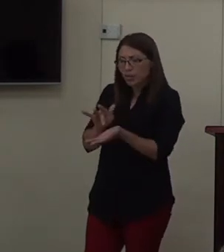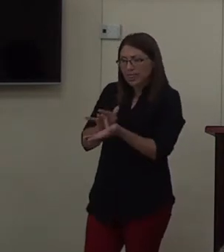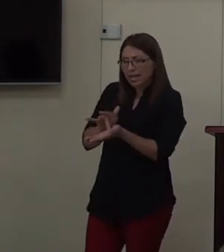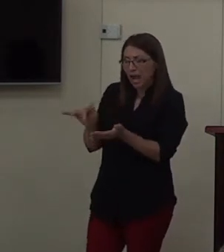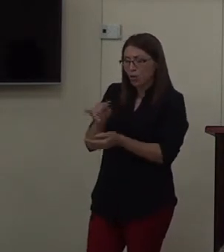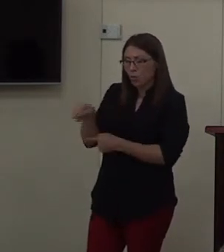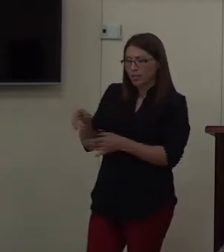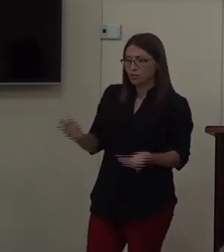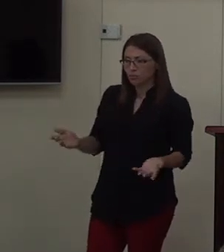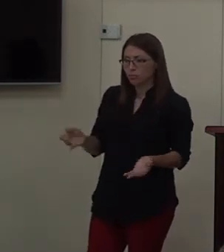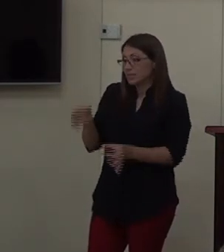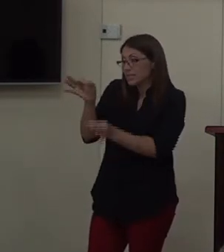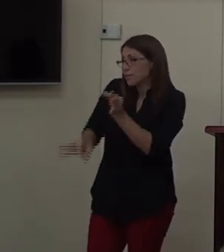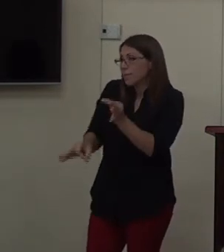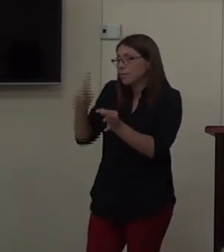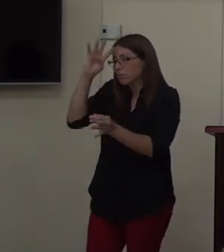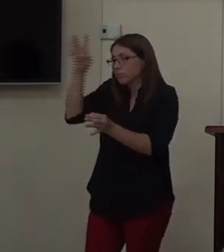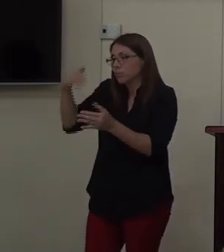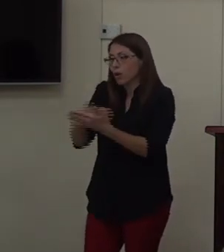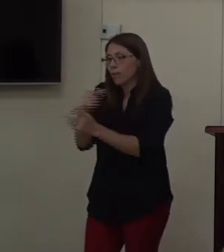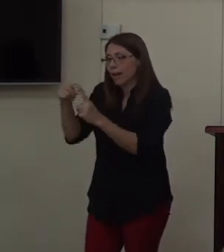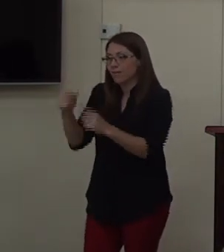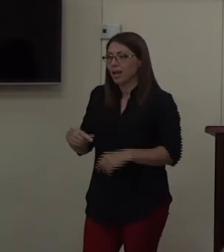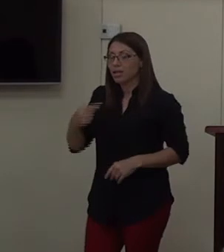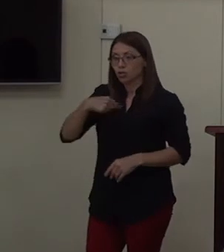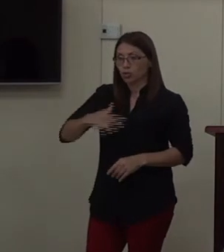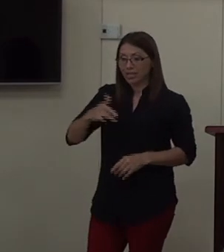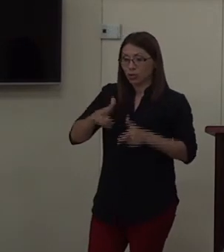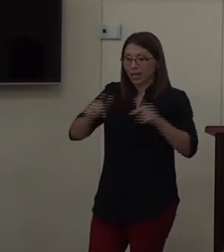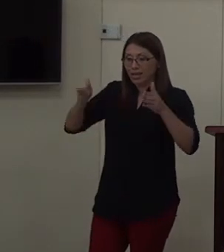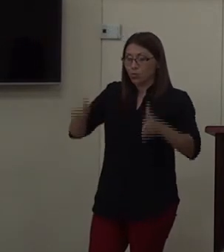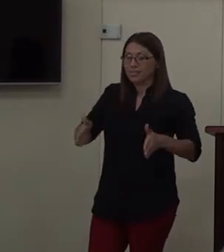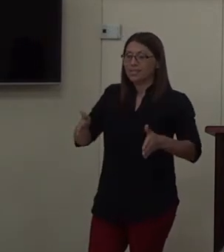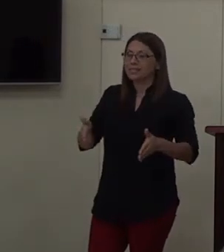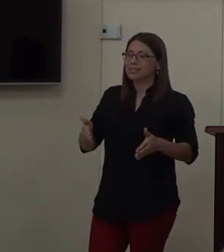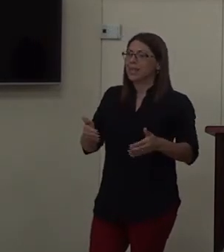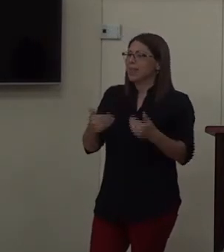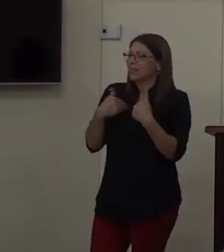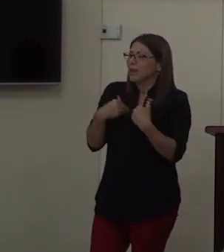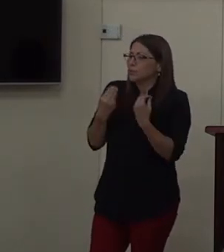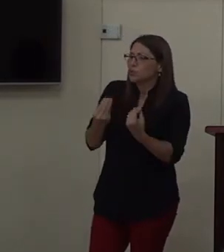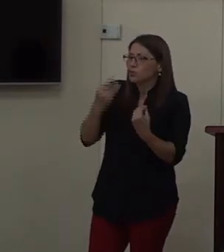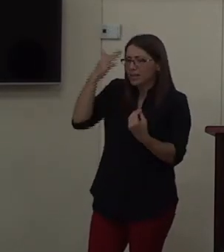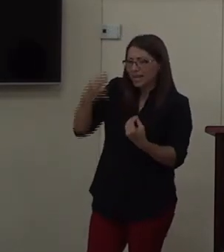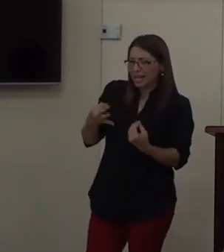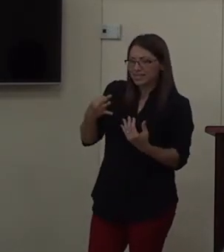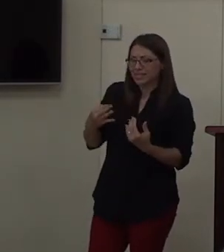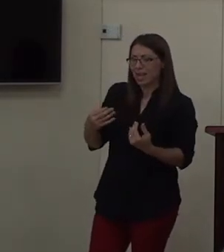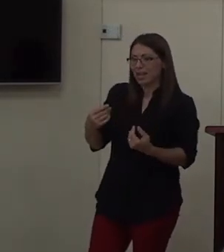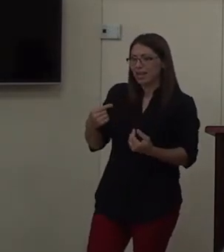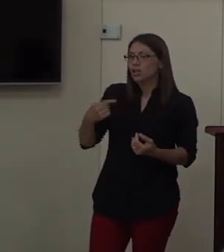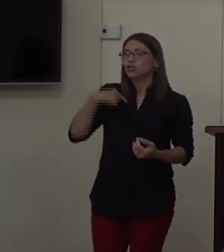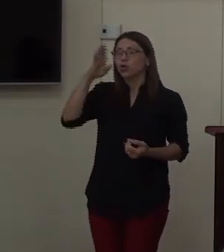Simplemente generar una nueva palabra. O sea, siento que los lingüistas tenemos mucho esa creencia, precisamente yo nunca lo había visto tan claro